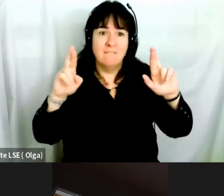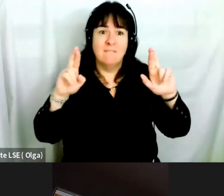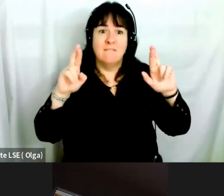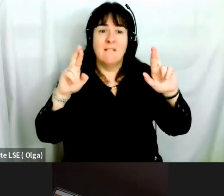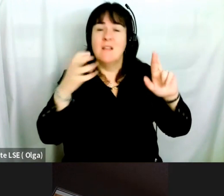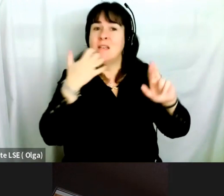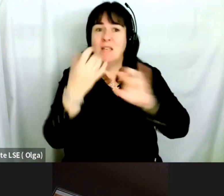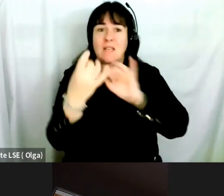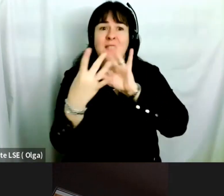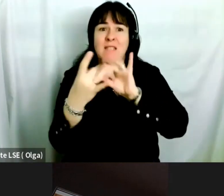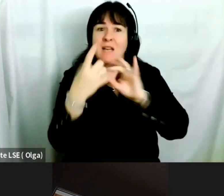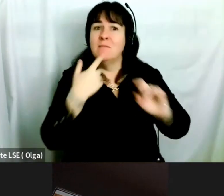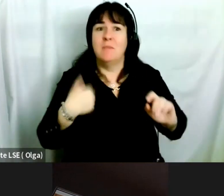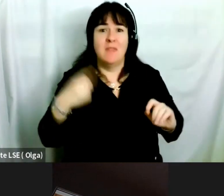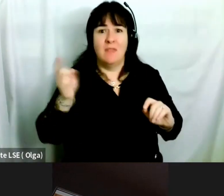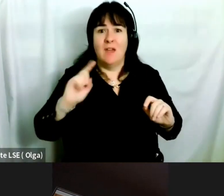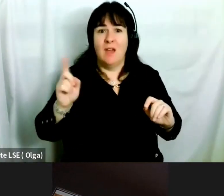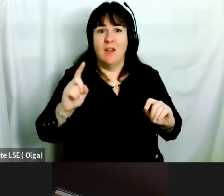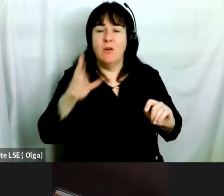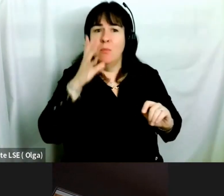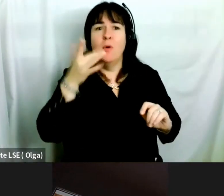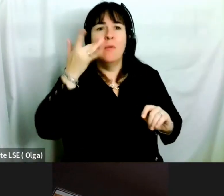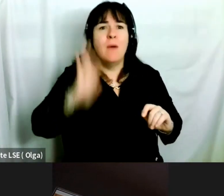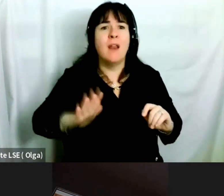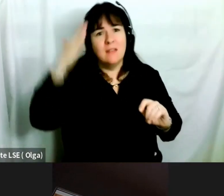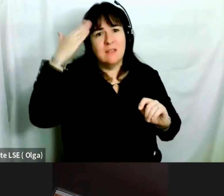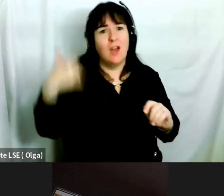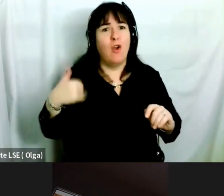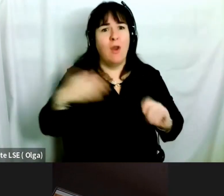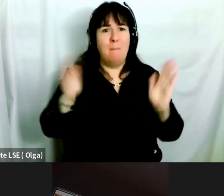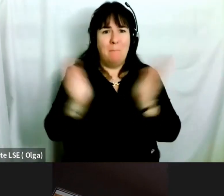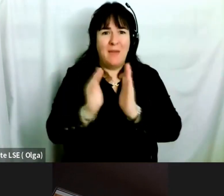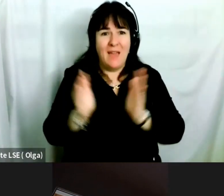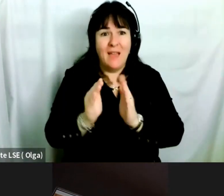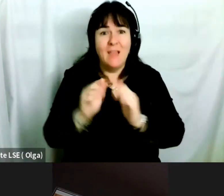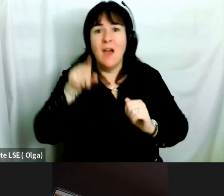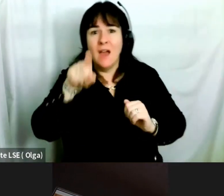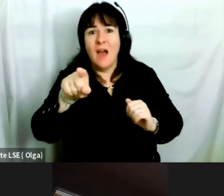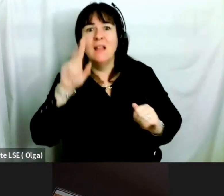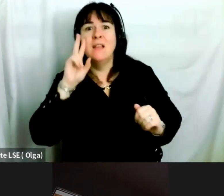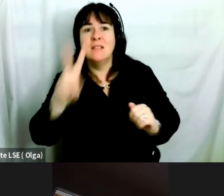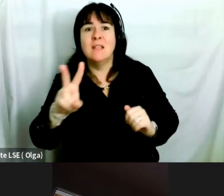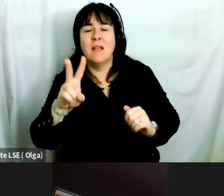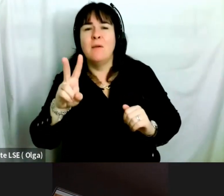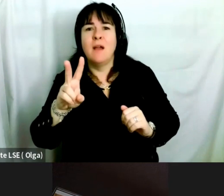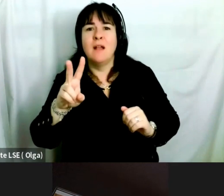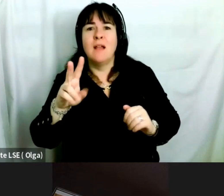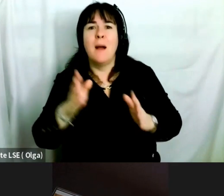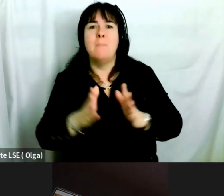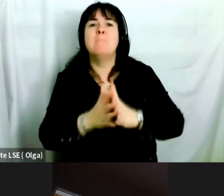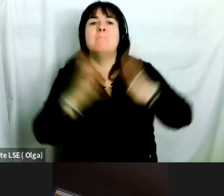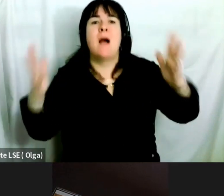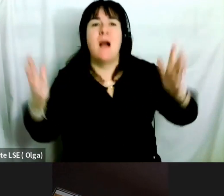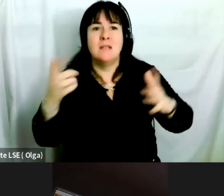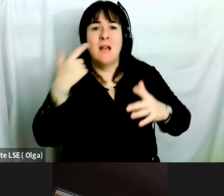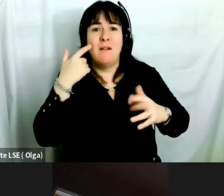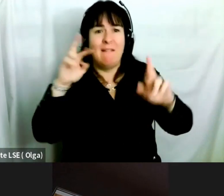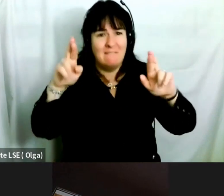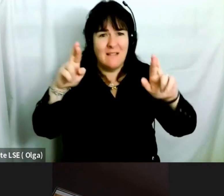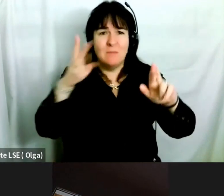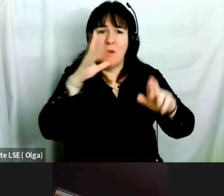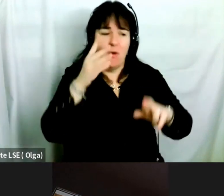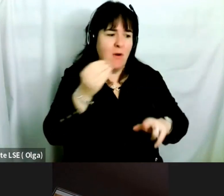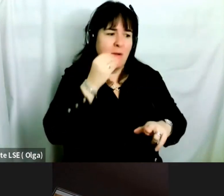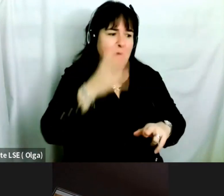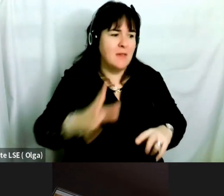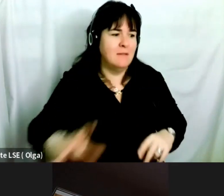por el chat que no, es que me estaban diciendo que a Olga se la veía pequeña y a ti se te veía más grande y tal, entonces espero que ahora bien. Ahora, pues si alguien